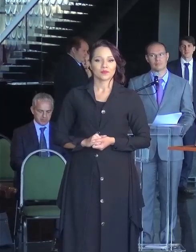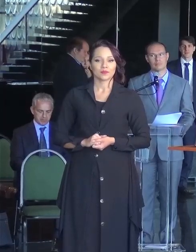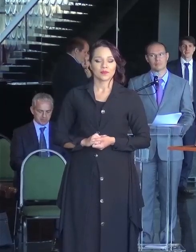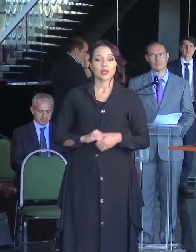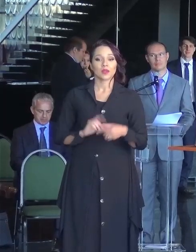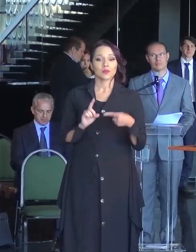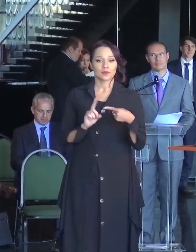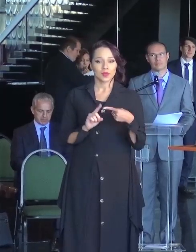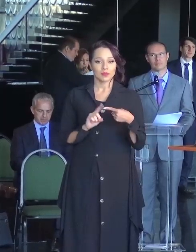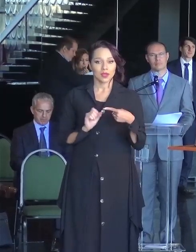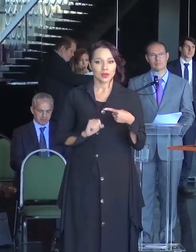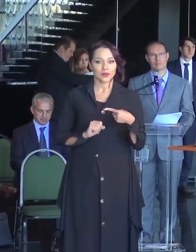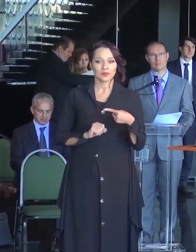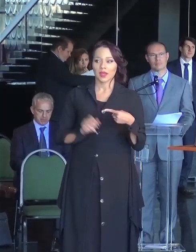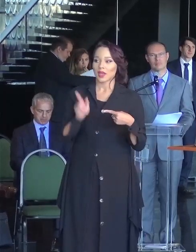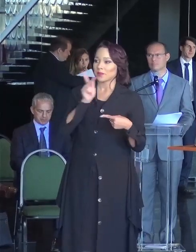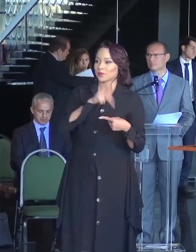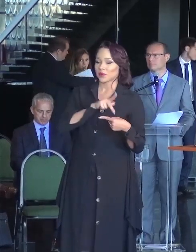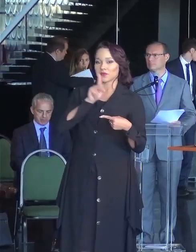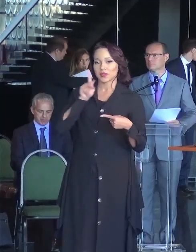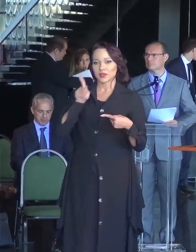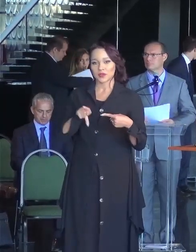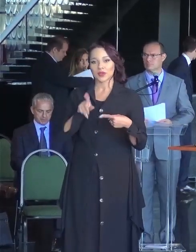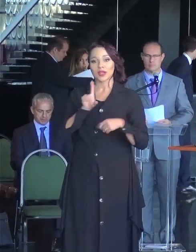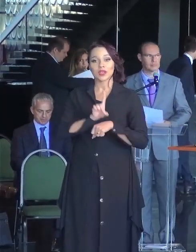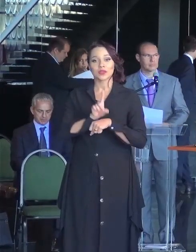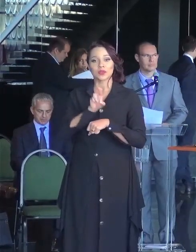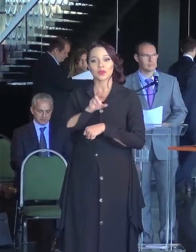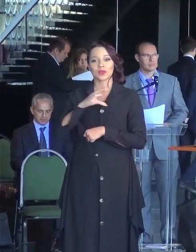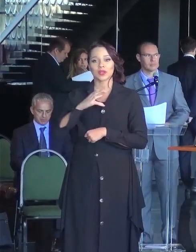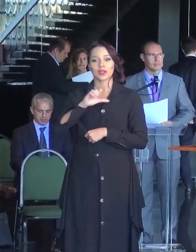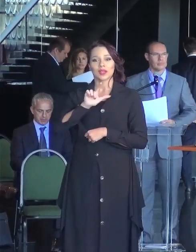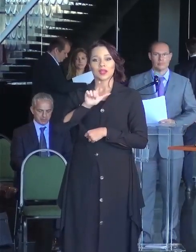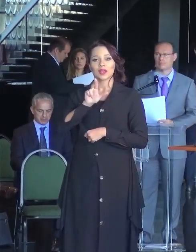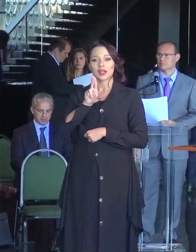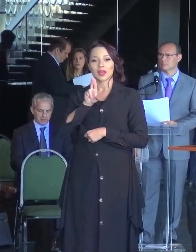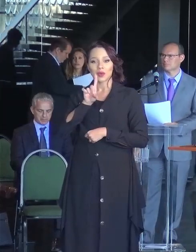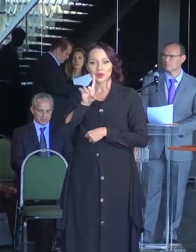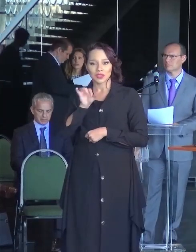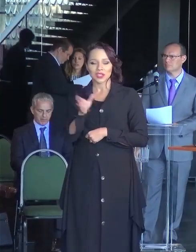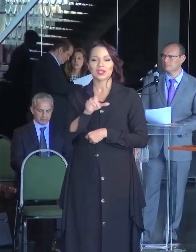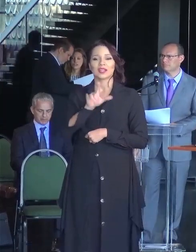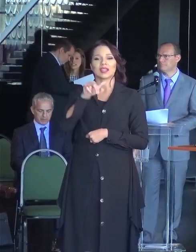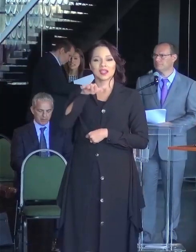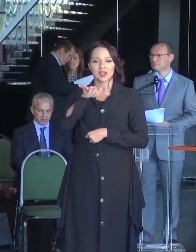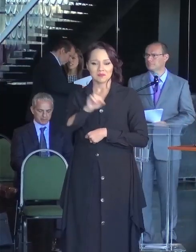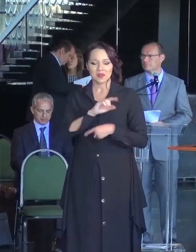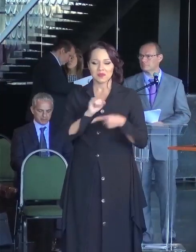O primeiro, a professora doutora Cláudia Lima Marques,